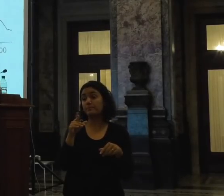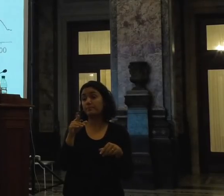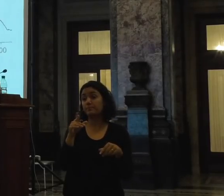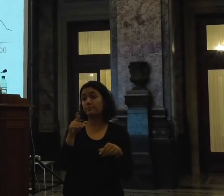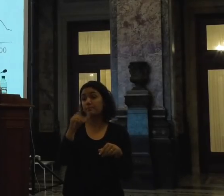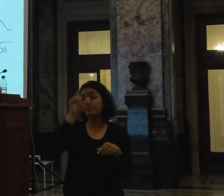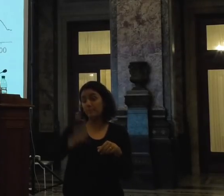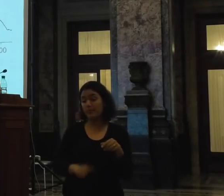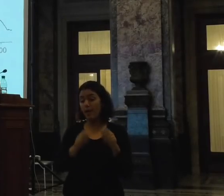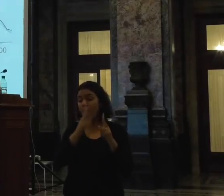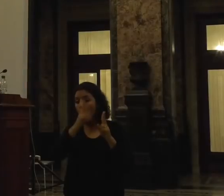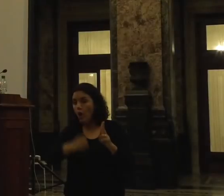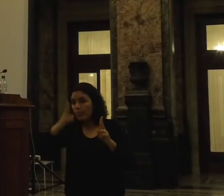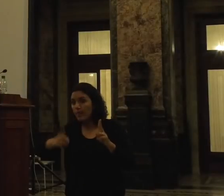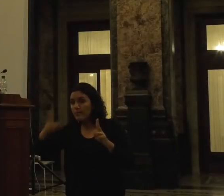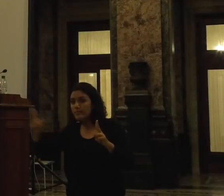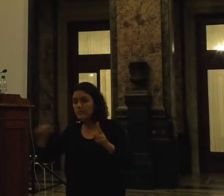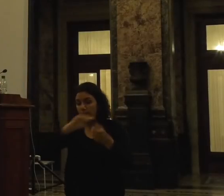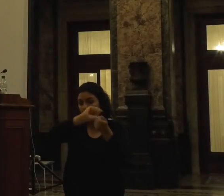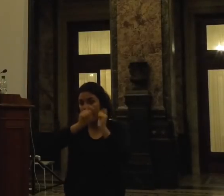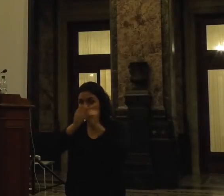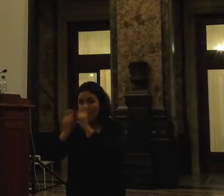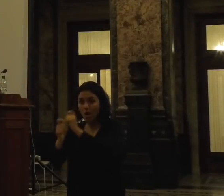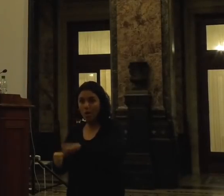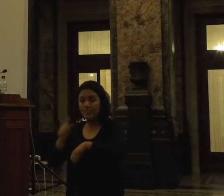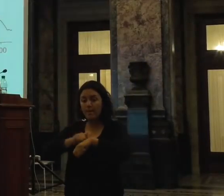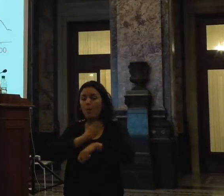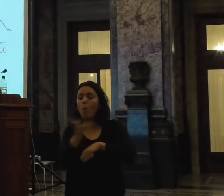los intervalos variables,